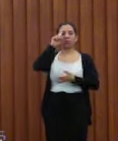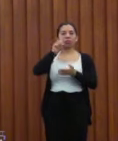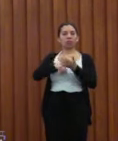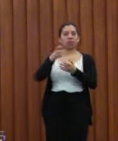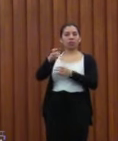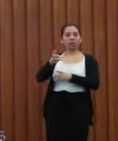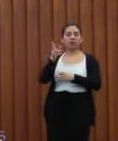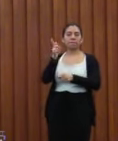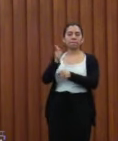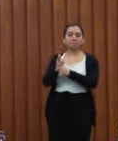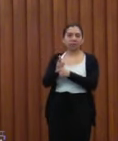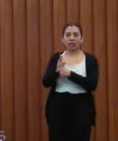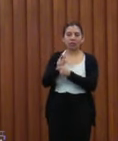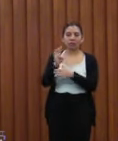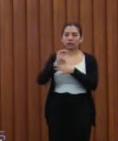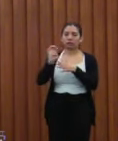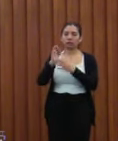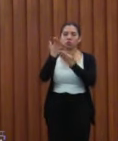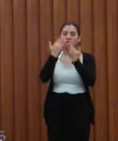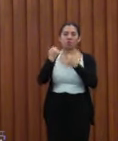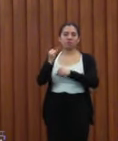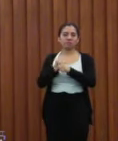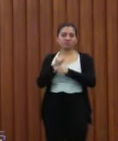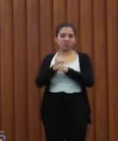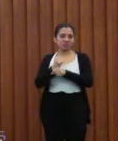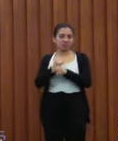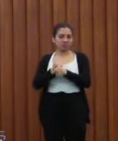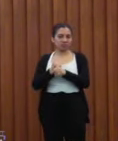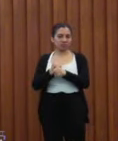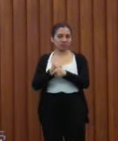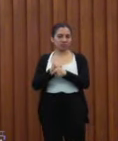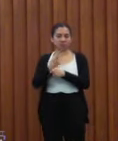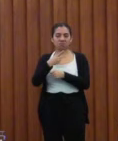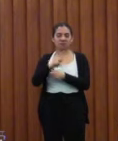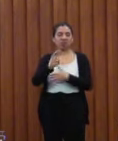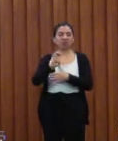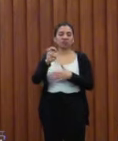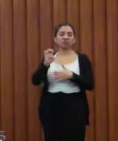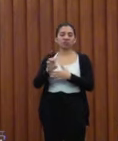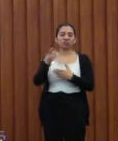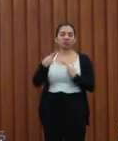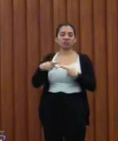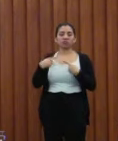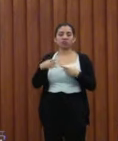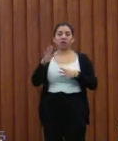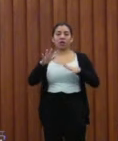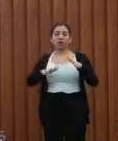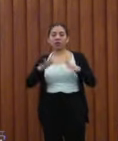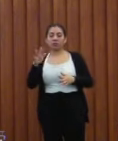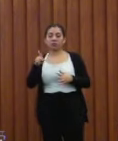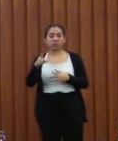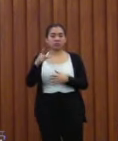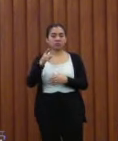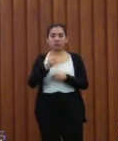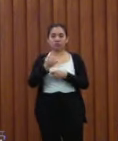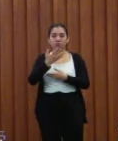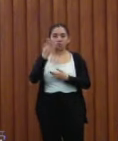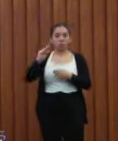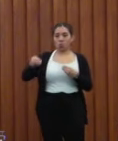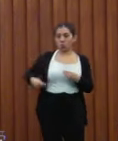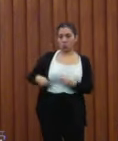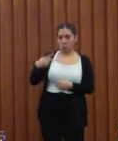Por crimen pasional hemos encontrado que se ha incriminado a personas inocentes, ¿no? Porque claro, si